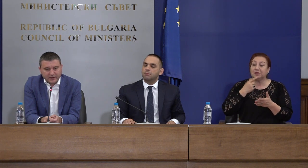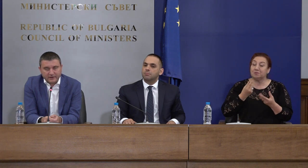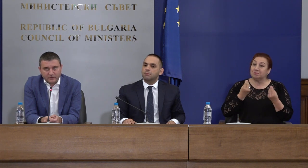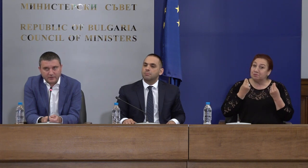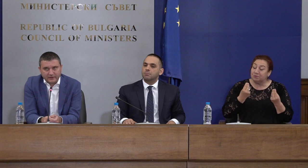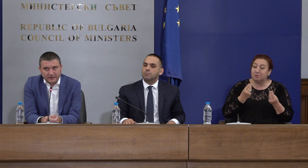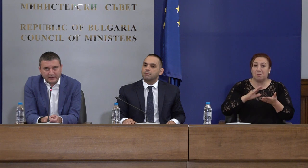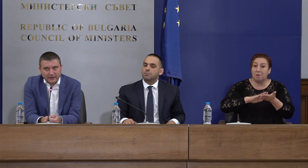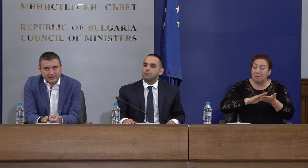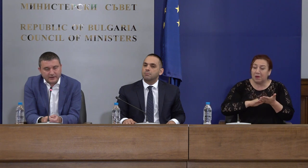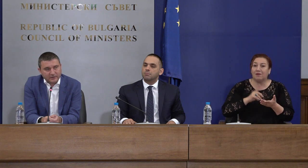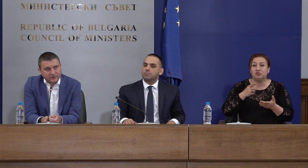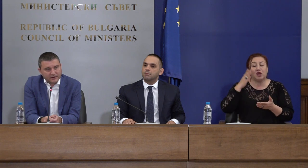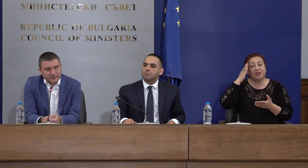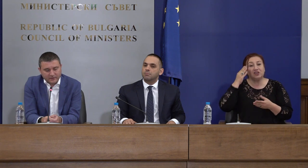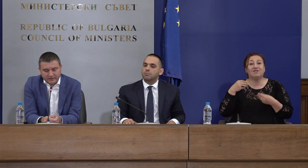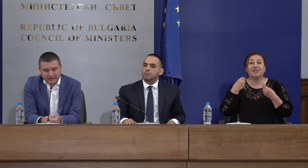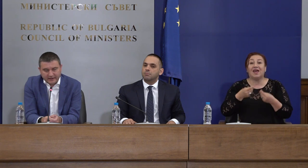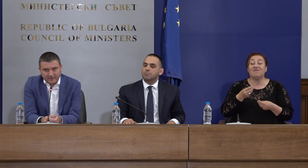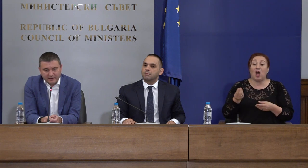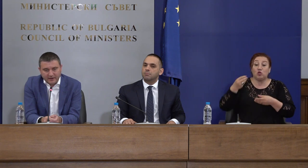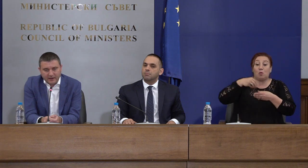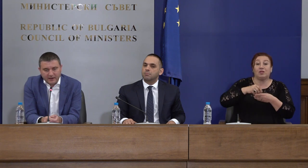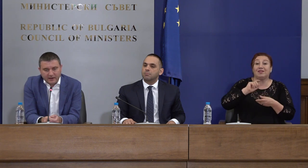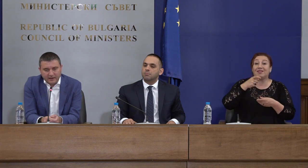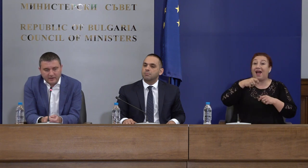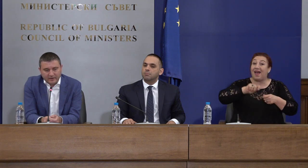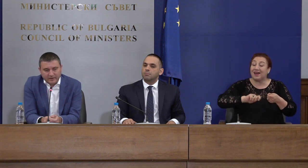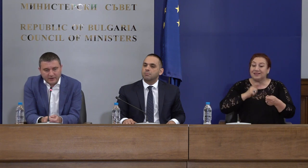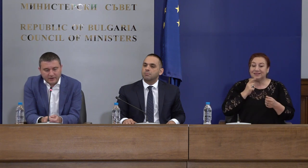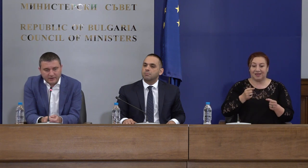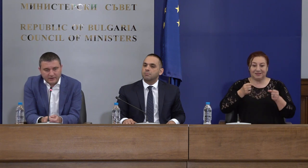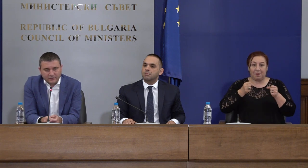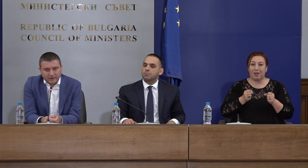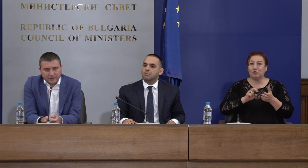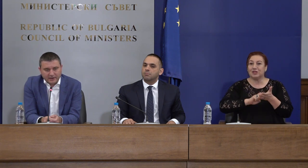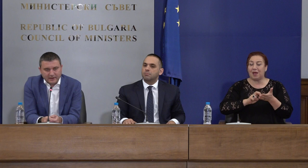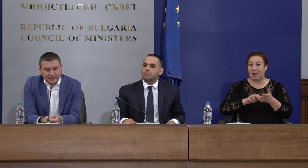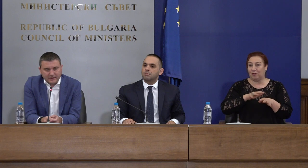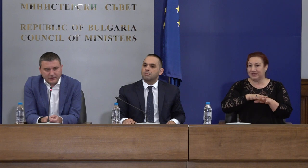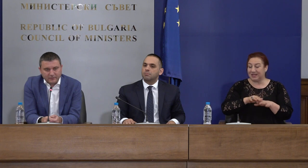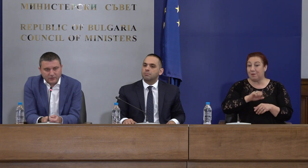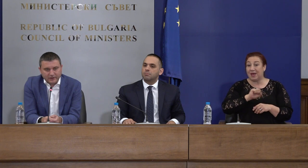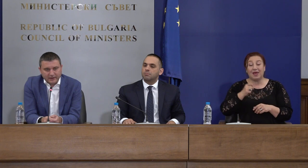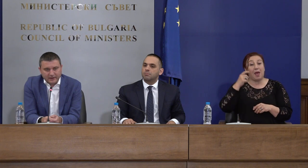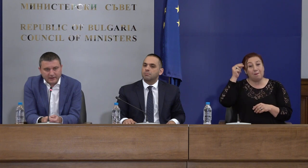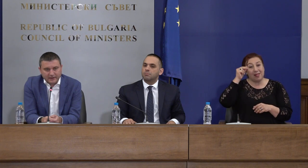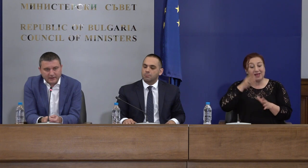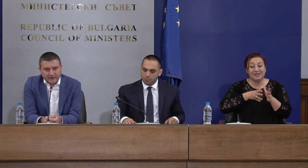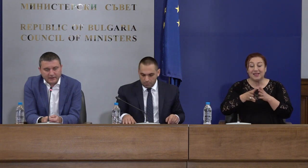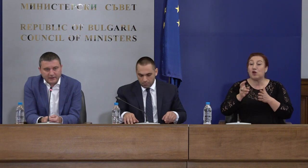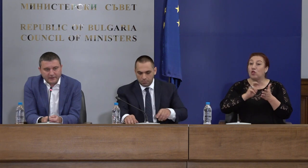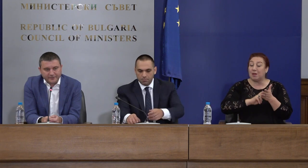че държавата е допълнителен гарант за стабилността на банковата система. И ББР чрез това участие ще може и